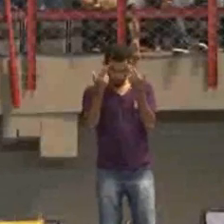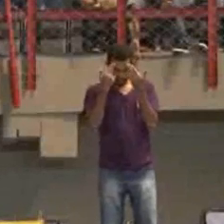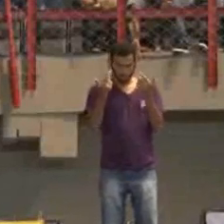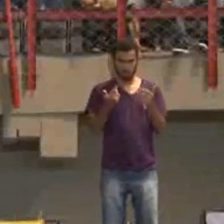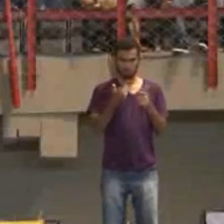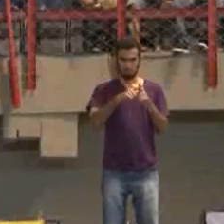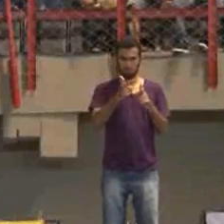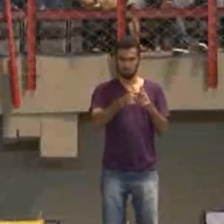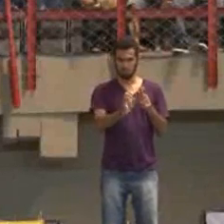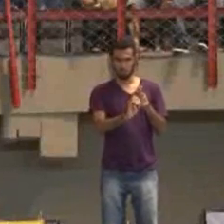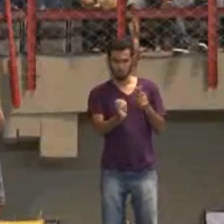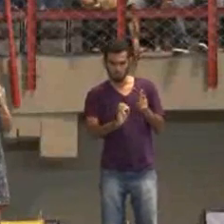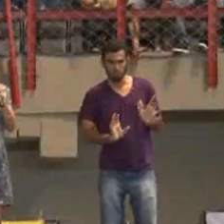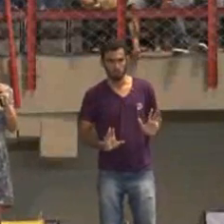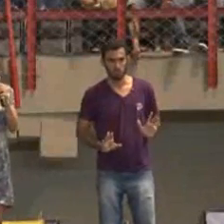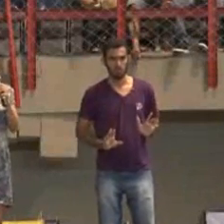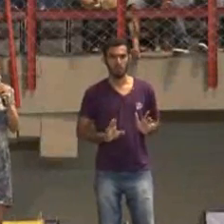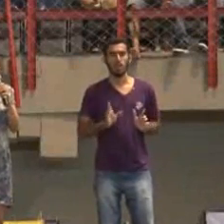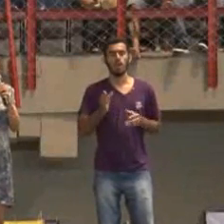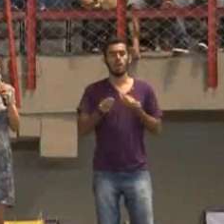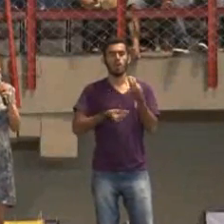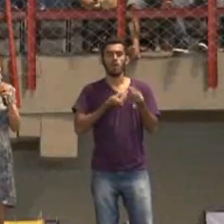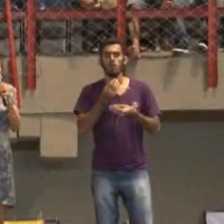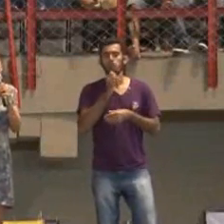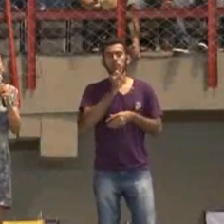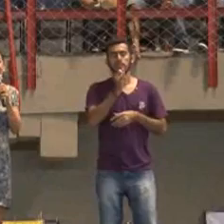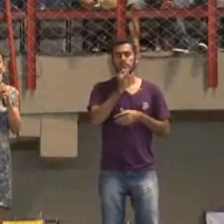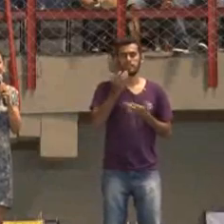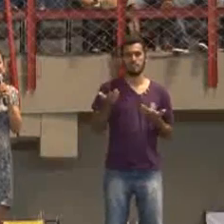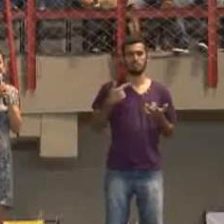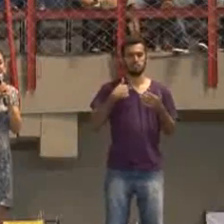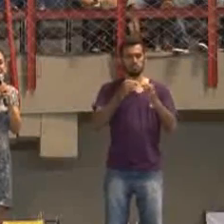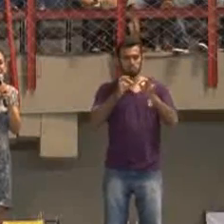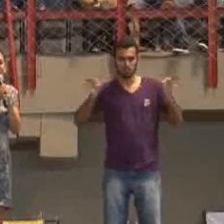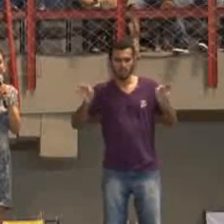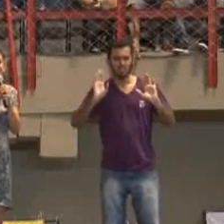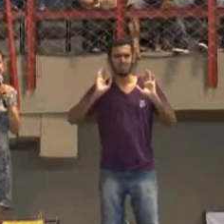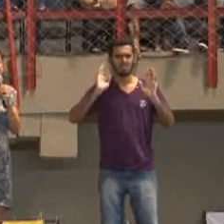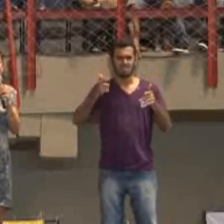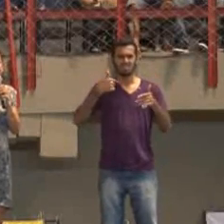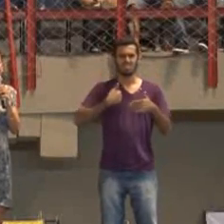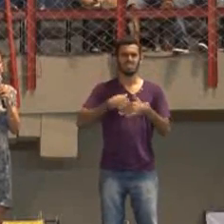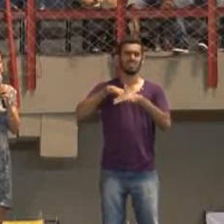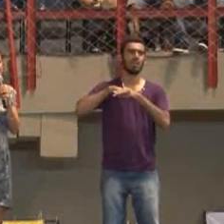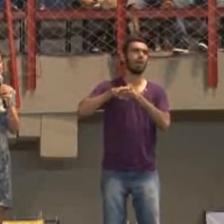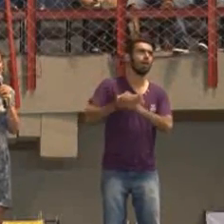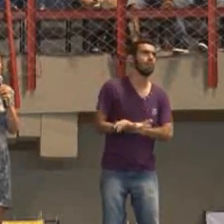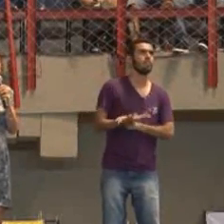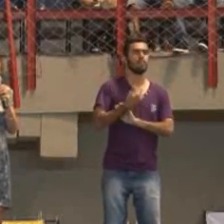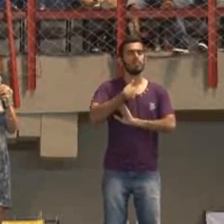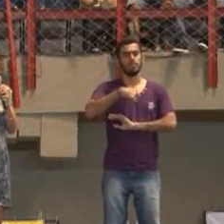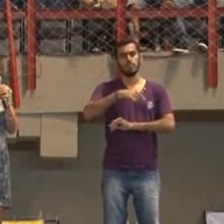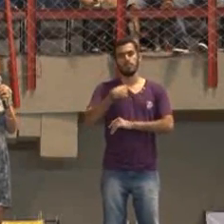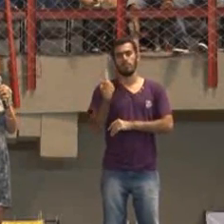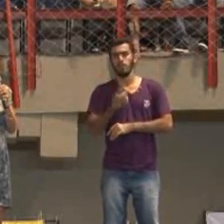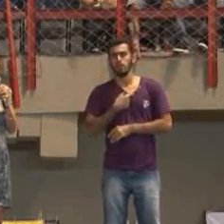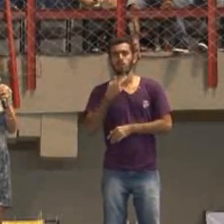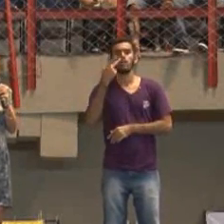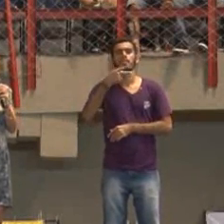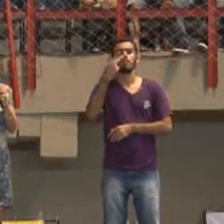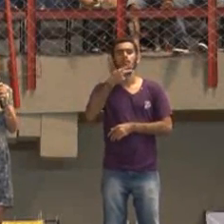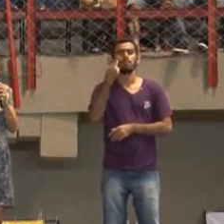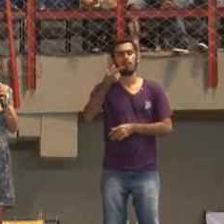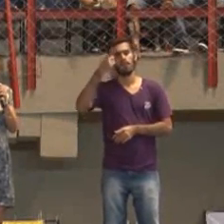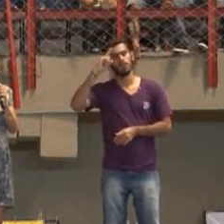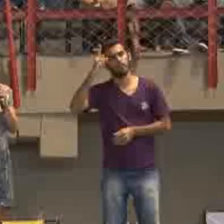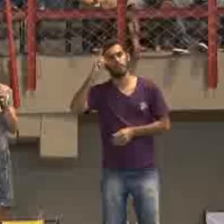isso? Lugar comum. São essas expressões já desgastadas, que nós usamos na fala, no dia a dia.